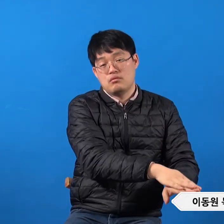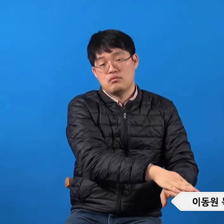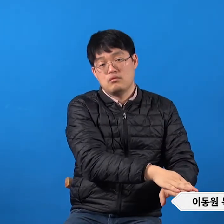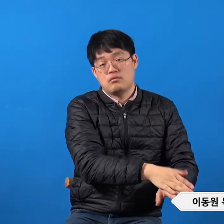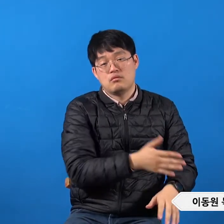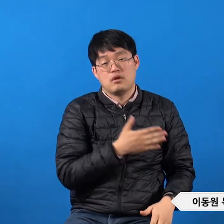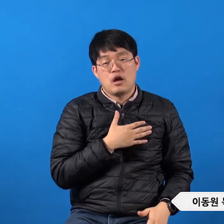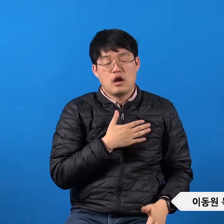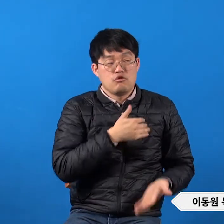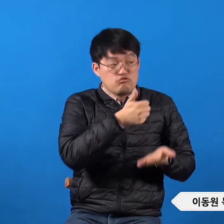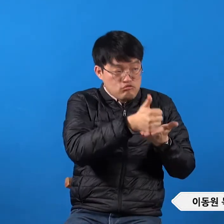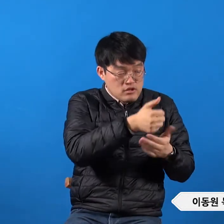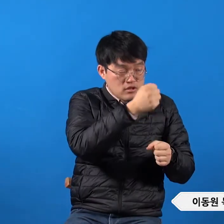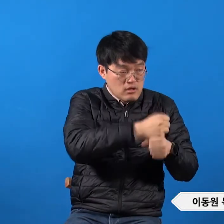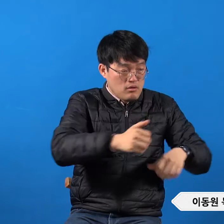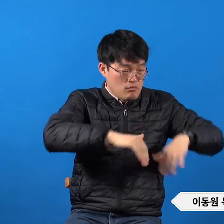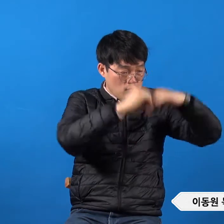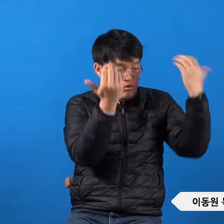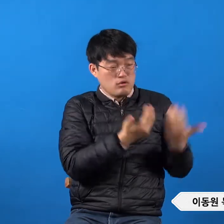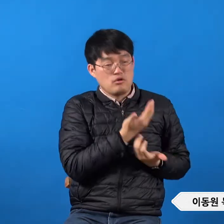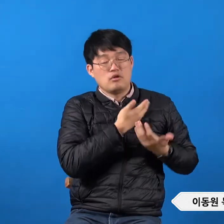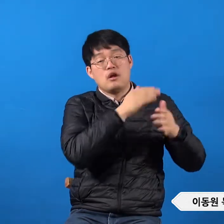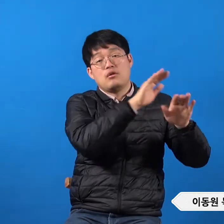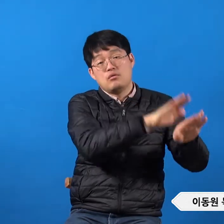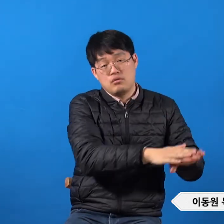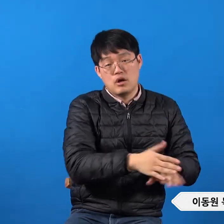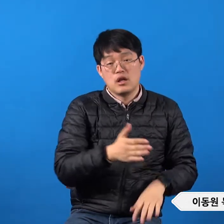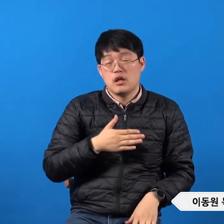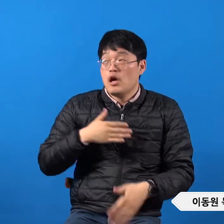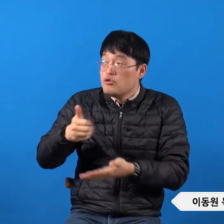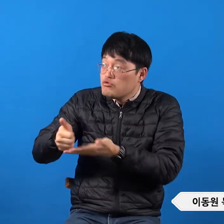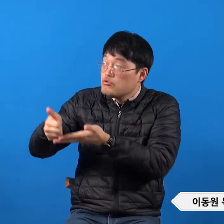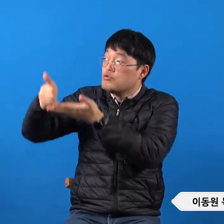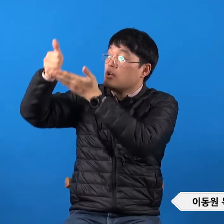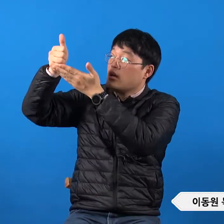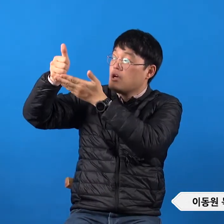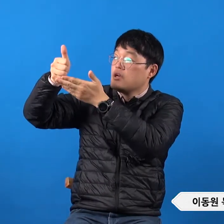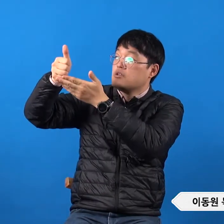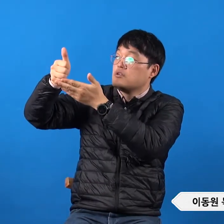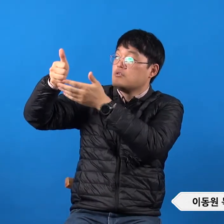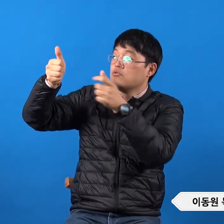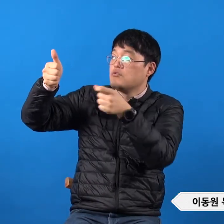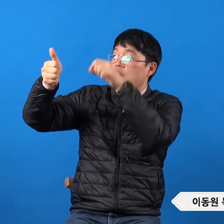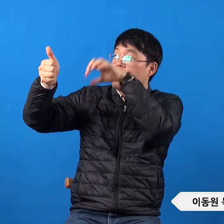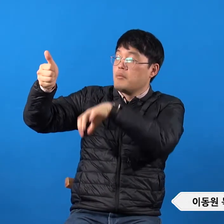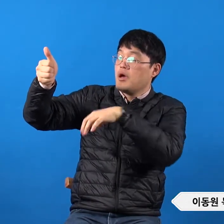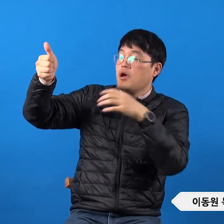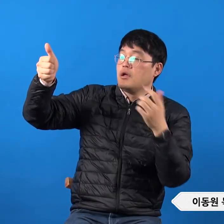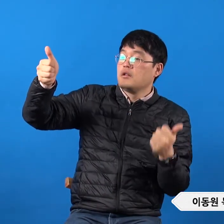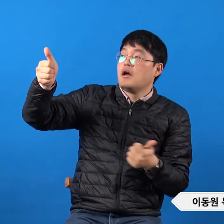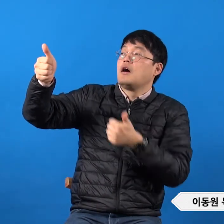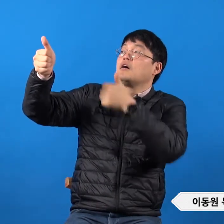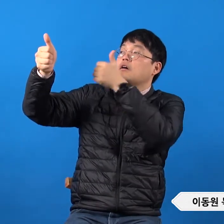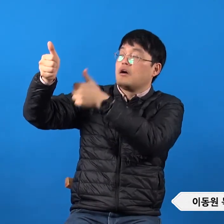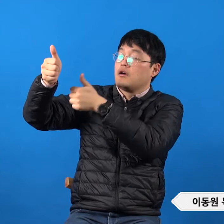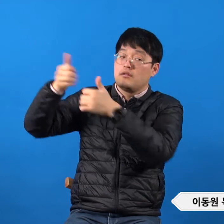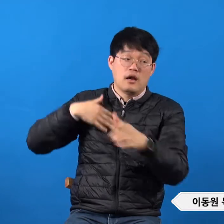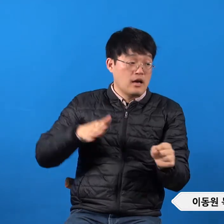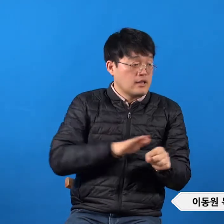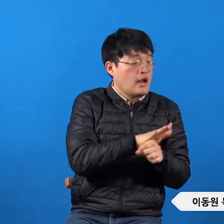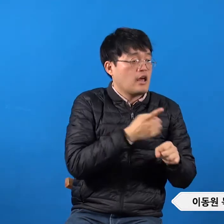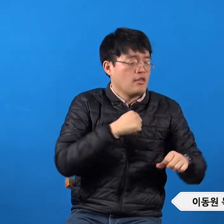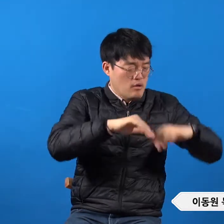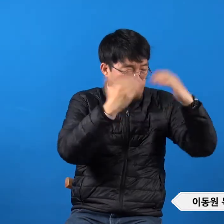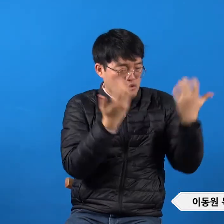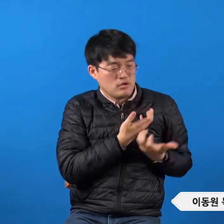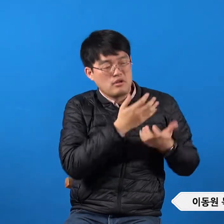내려놓고. 내가 주인 삼은 모든 것 내려놓고. 내 주 대신 주 앞에 나가. 내 사랑했던